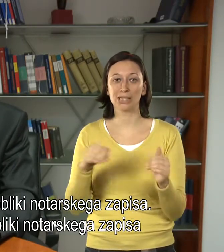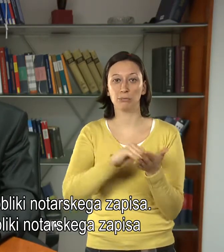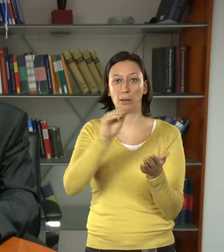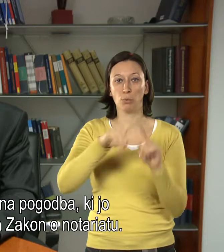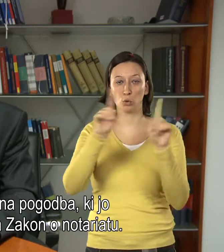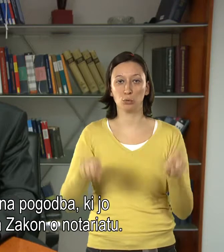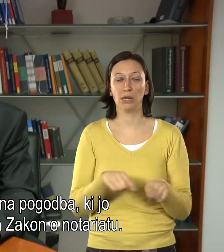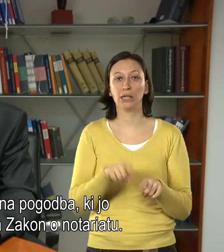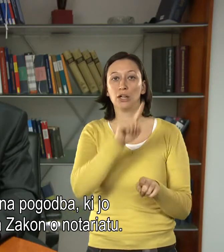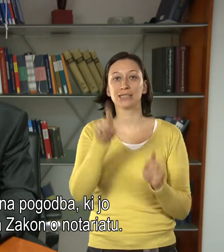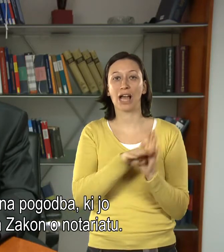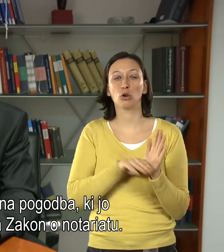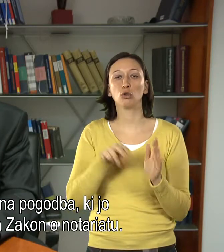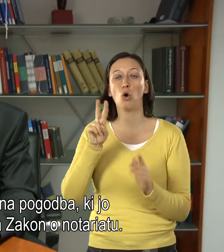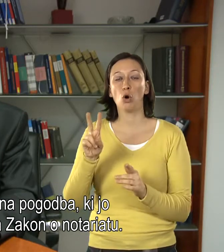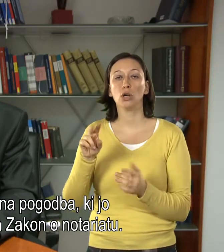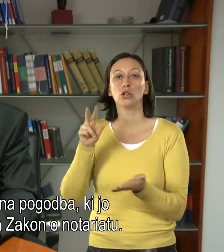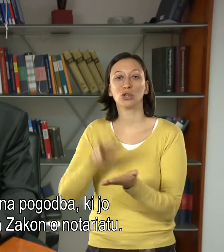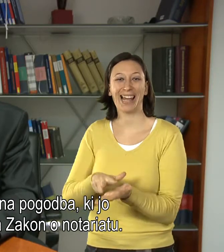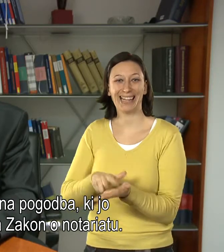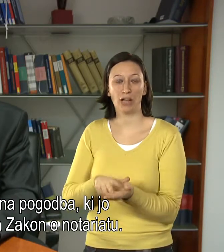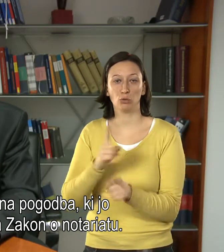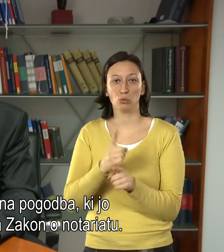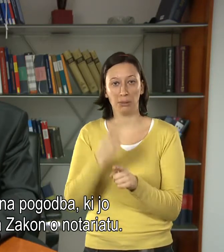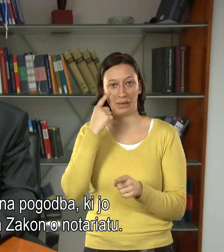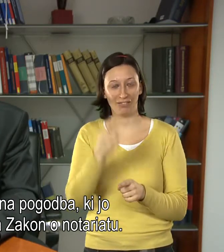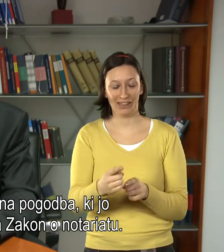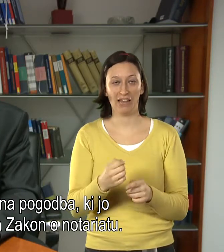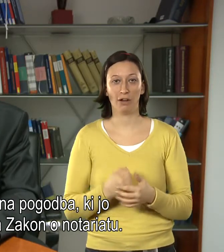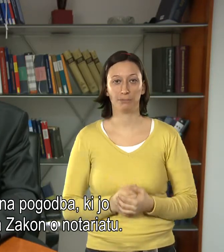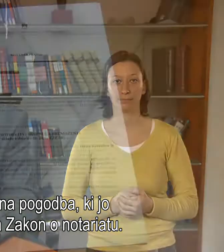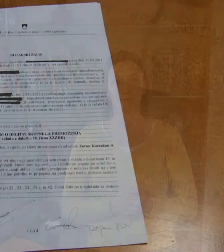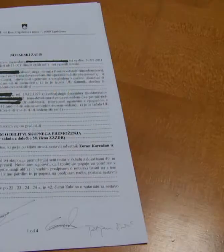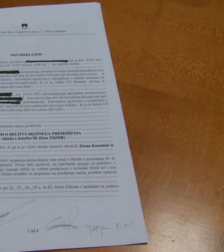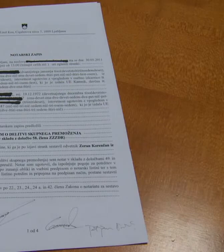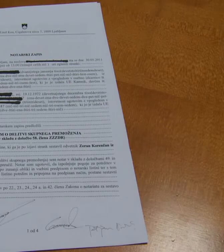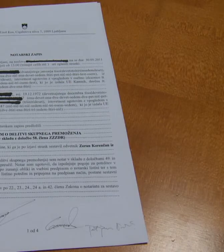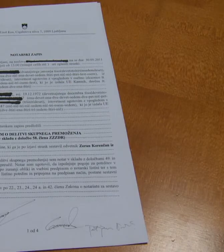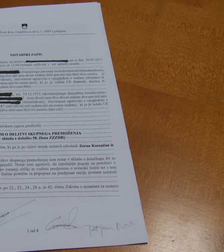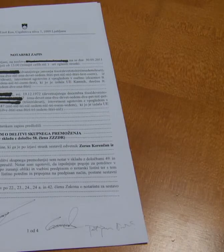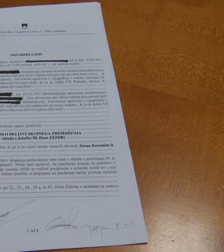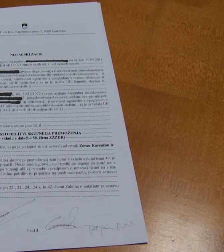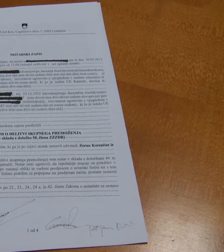posebna pogodba, ki jo zakon o notariatu predvideva.